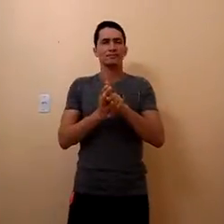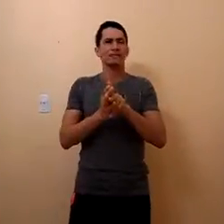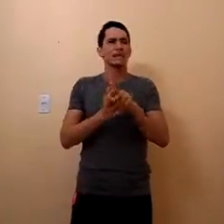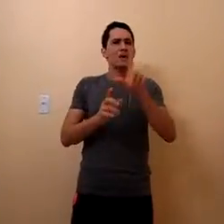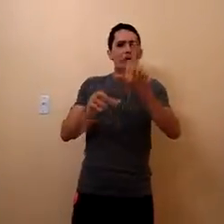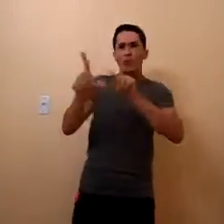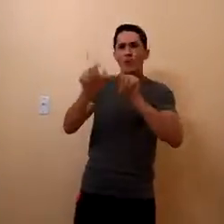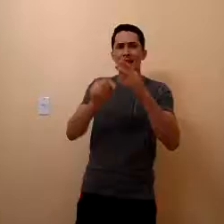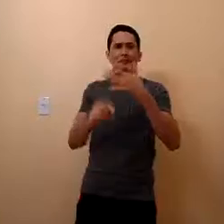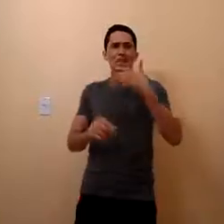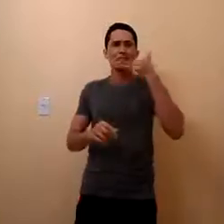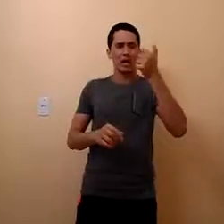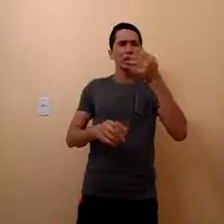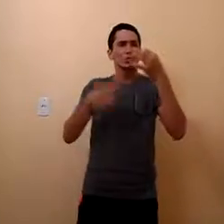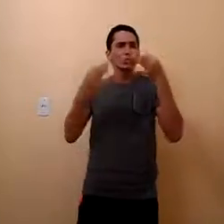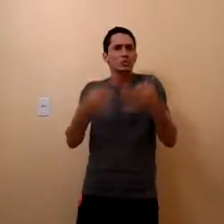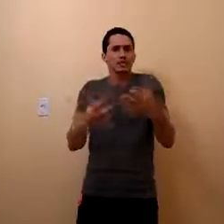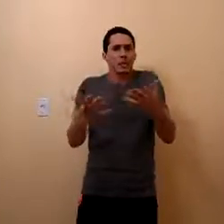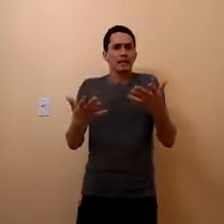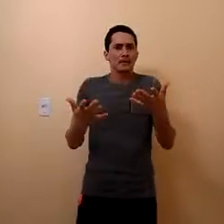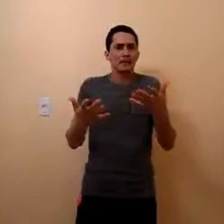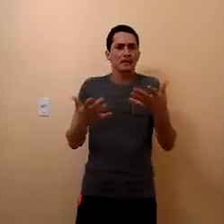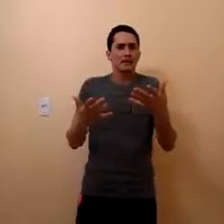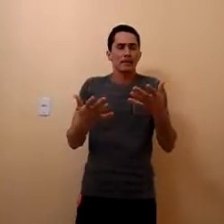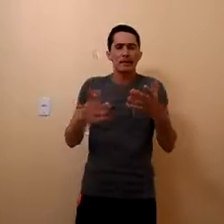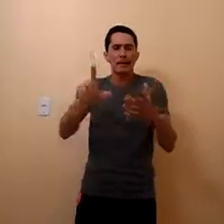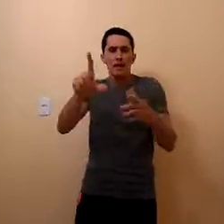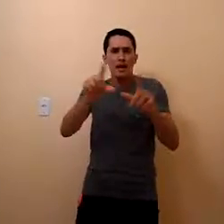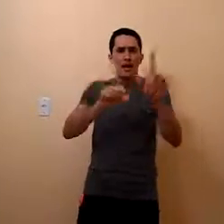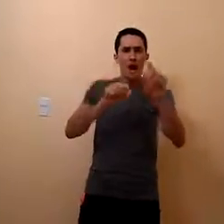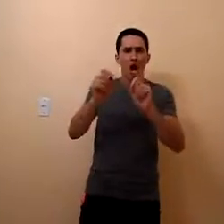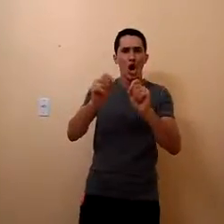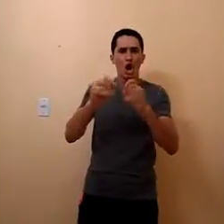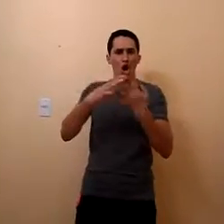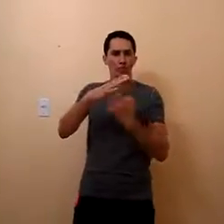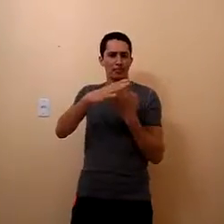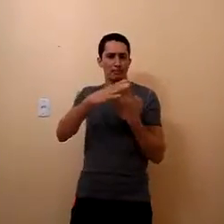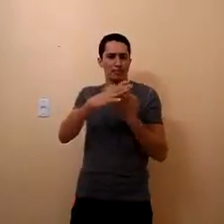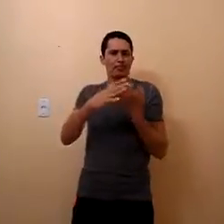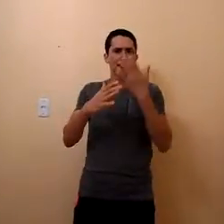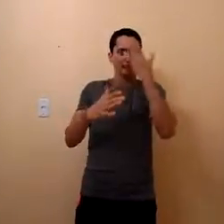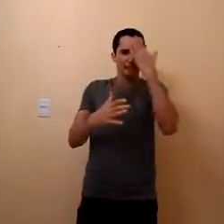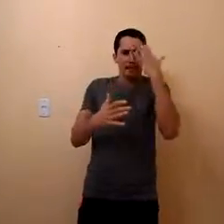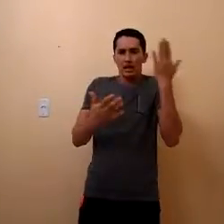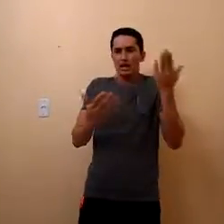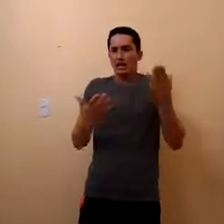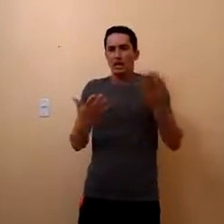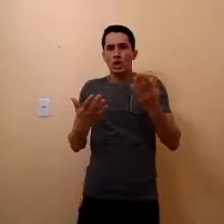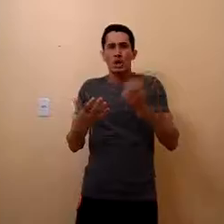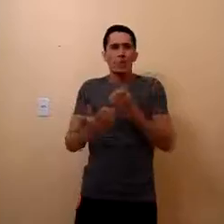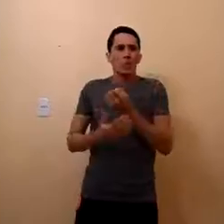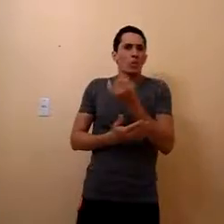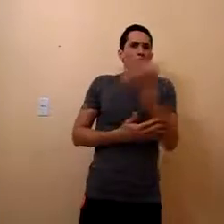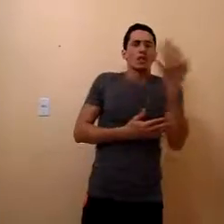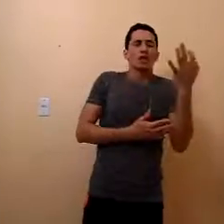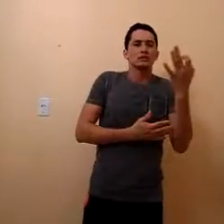melhor para um preço justo, que é um preço que é definido por um mercado que tem um grande número de compradores e